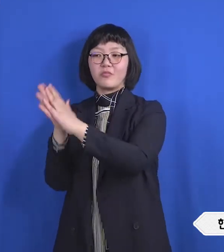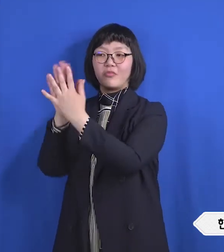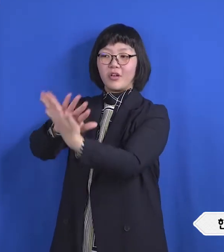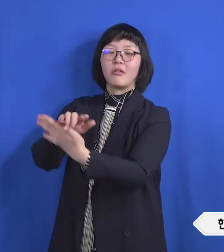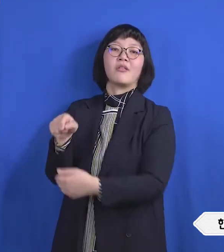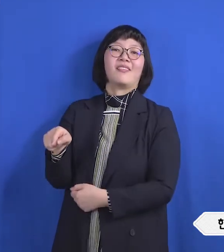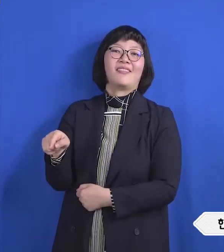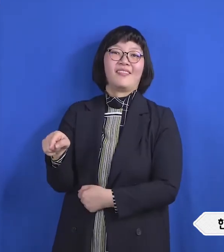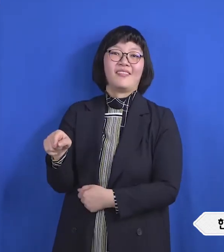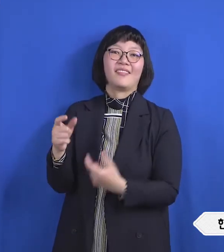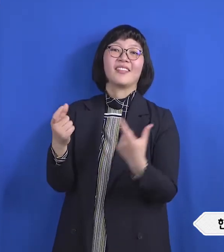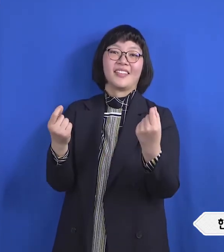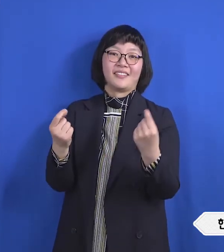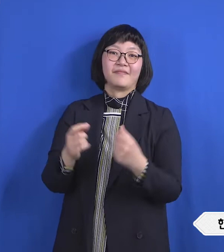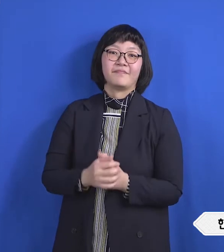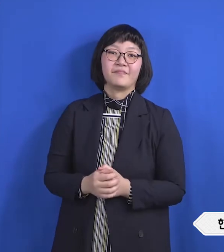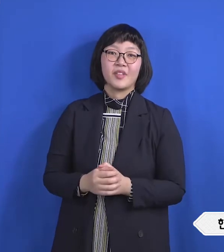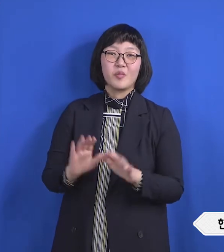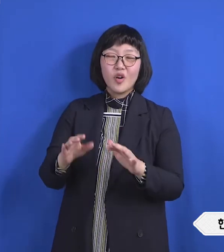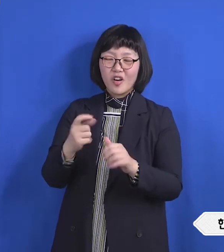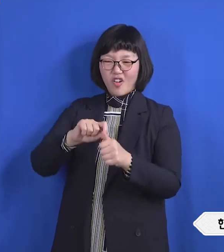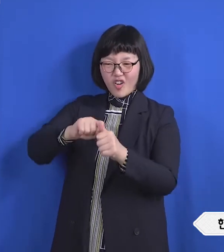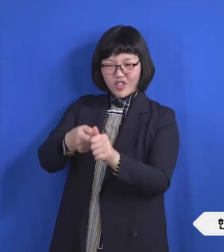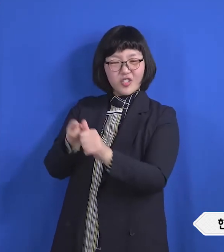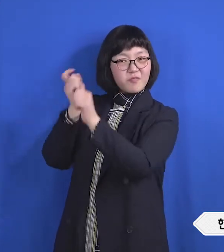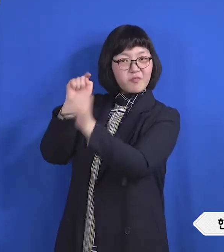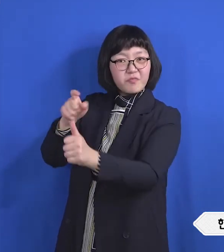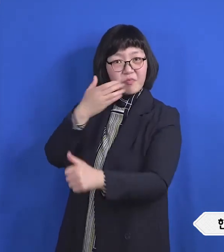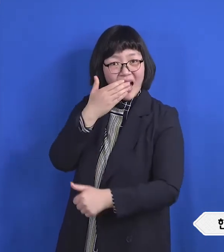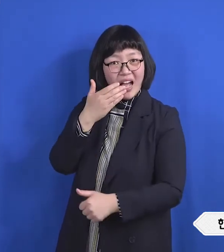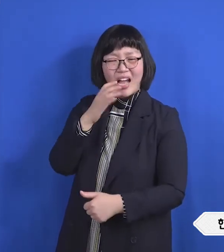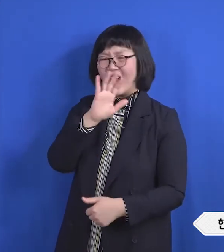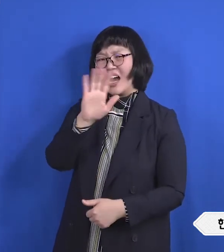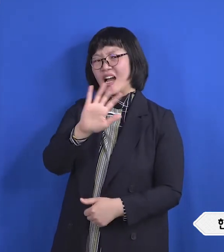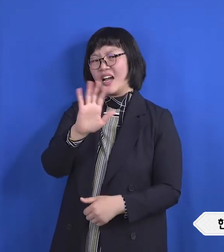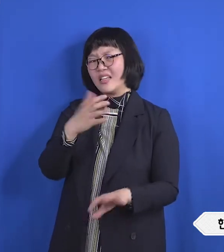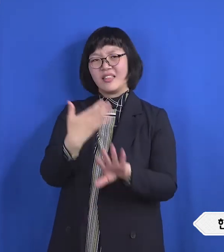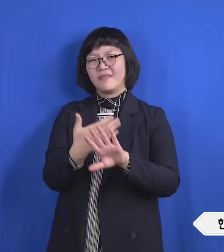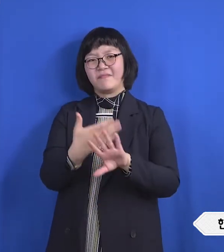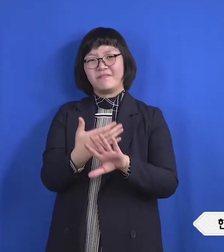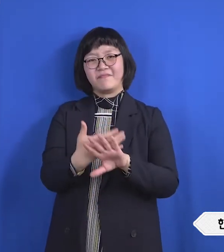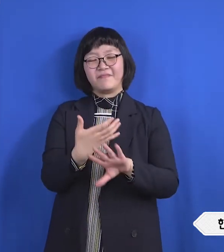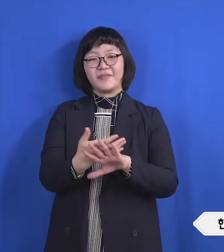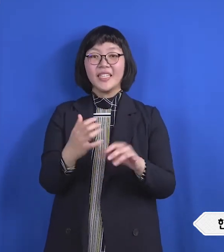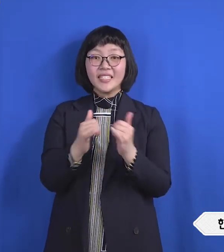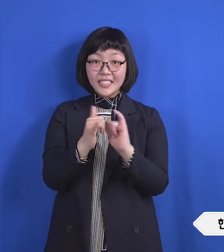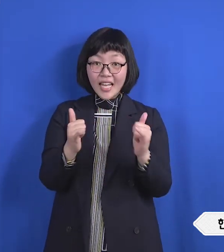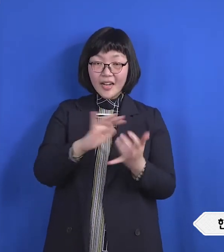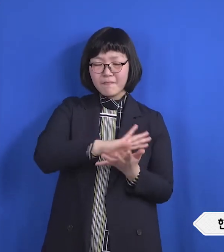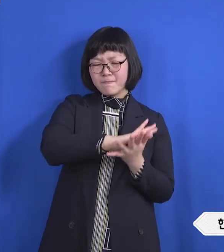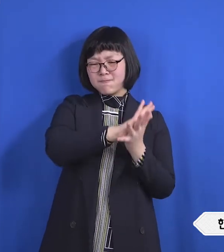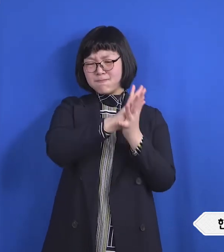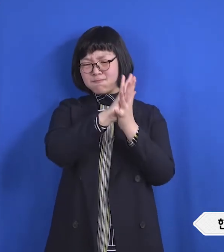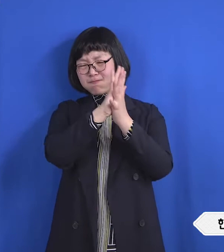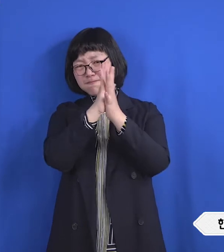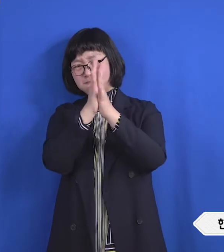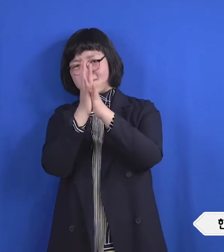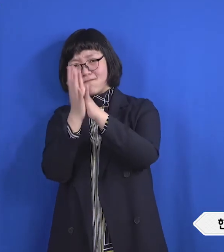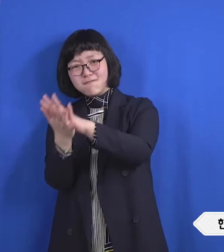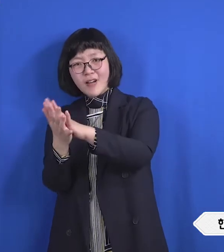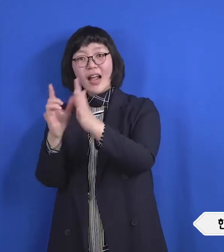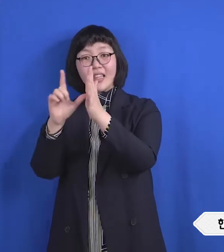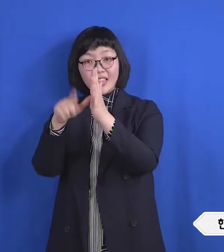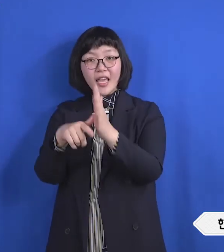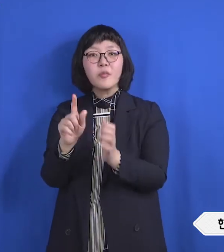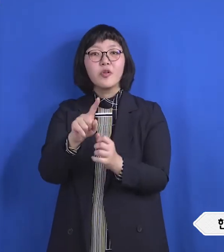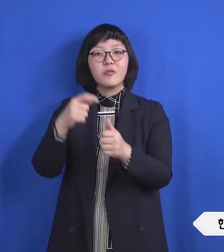그건 명령으로 되는 게 아닙니다. 여러분, 우리 인간이 변하는 것은 명령으로 변하는 것이